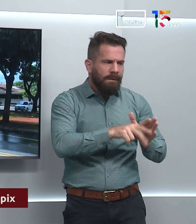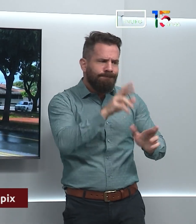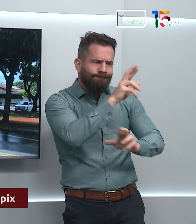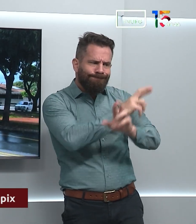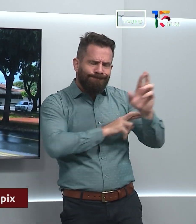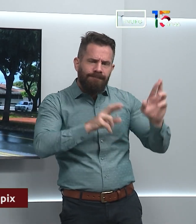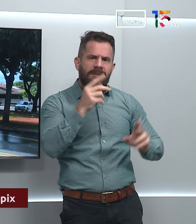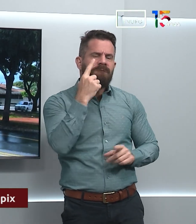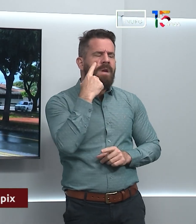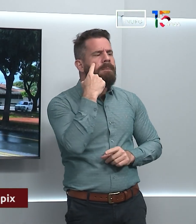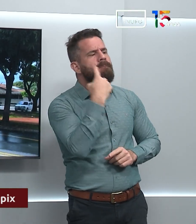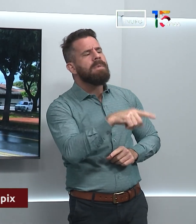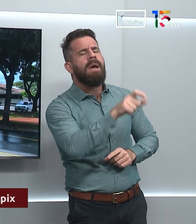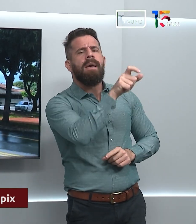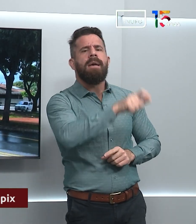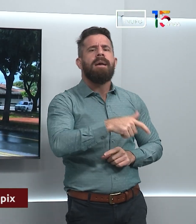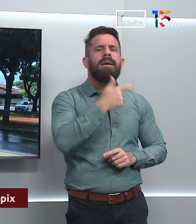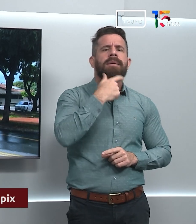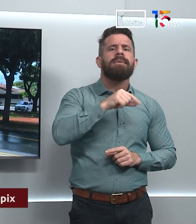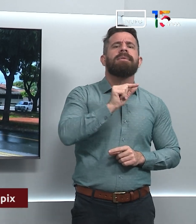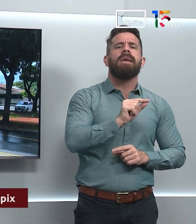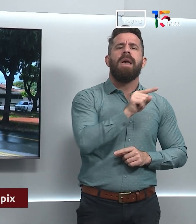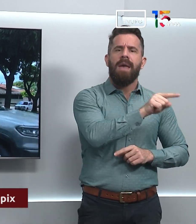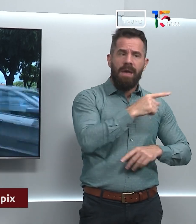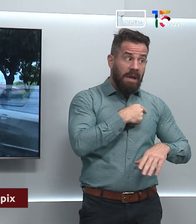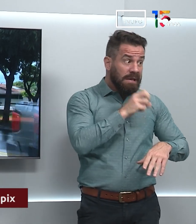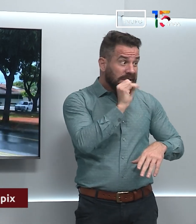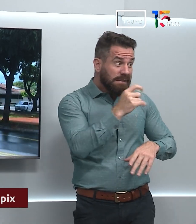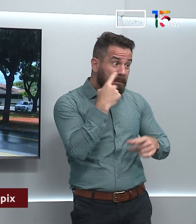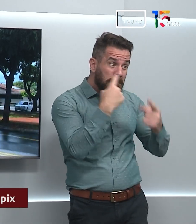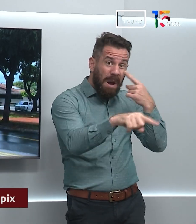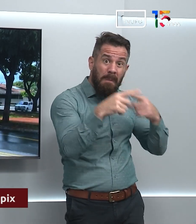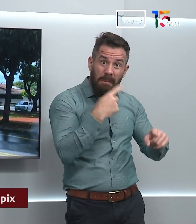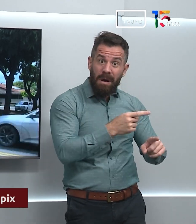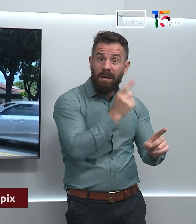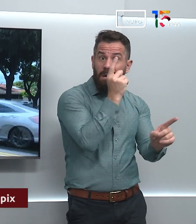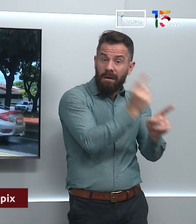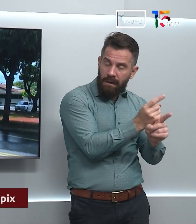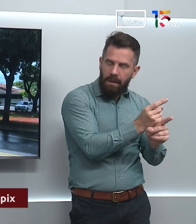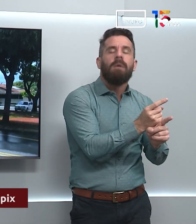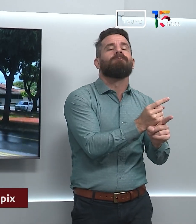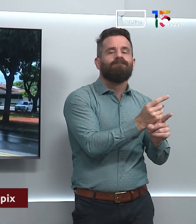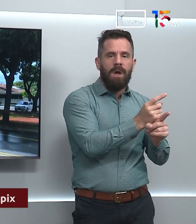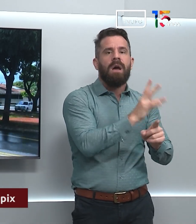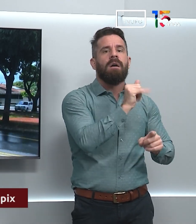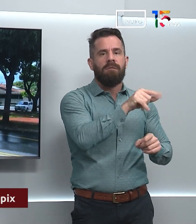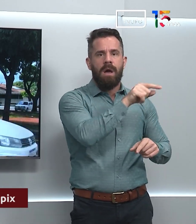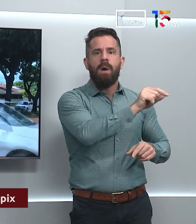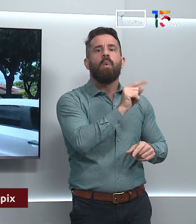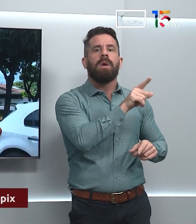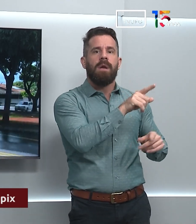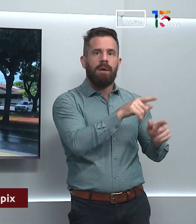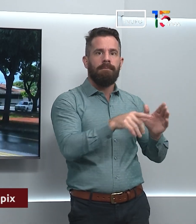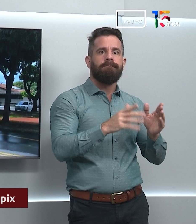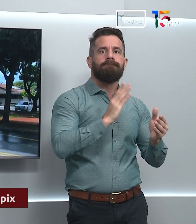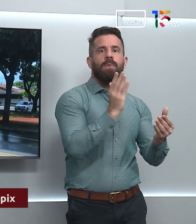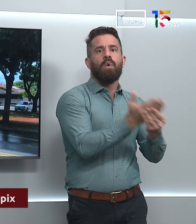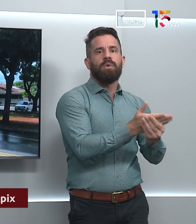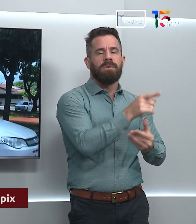onda de desinformação. Se eles forem identificados, devem responder por crime contra a economia